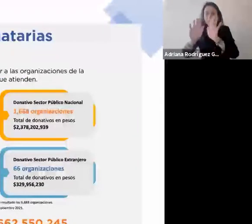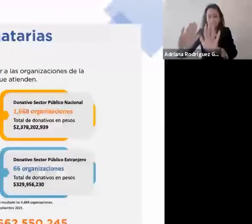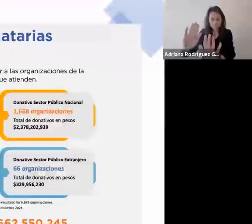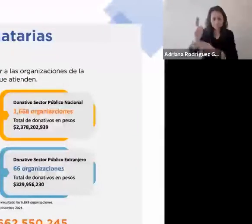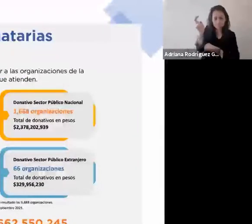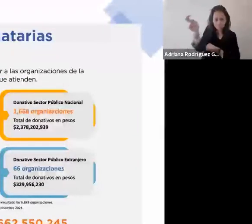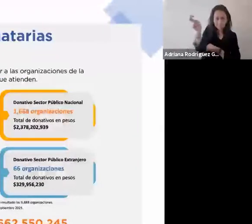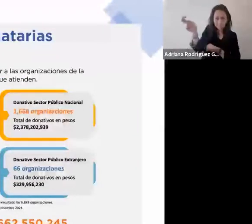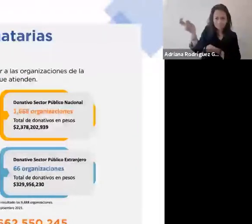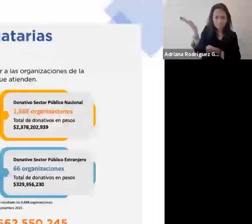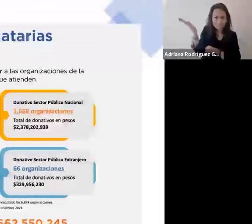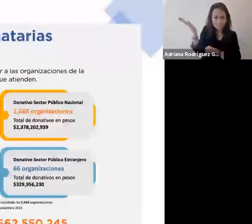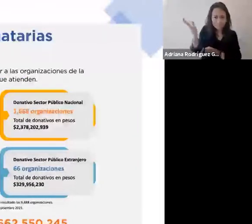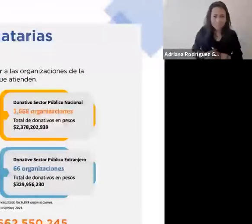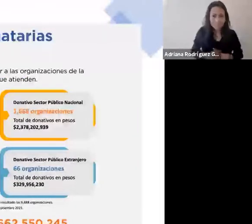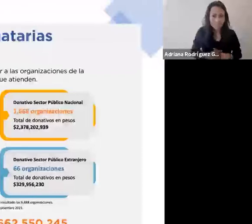Las